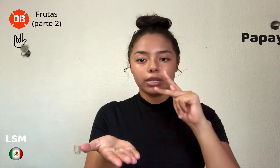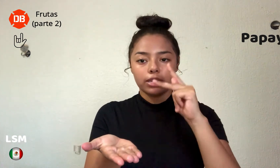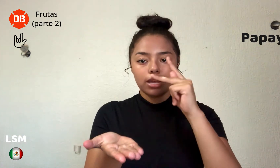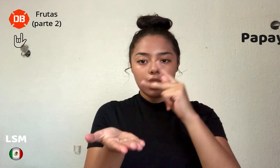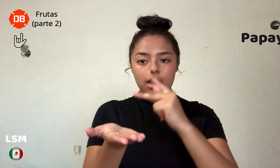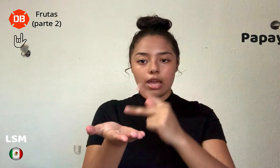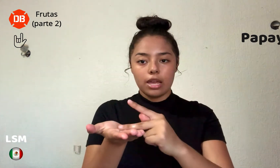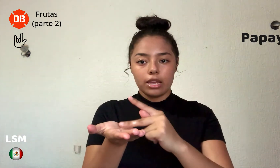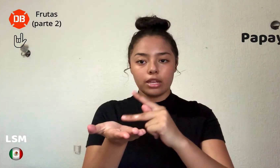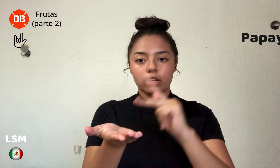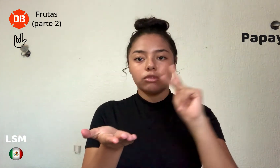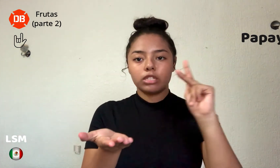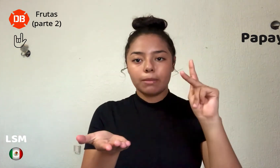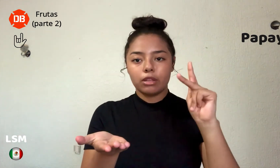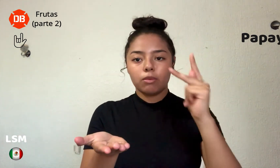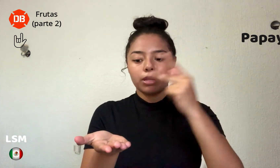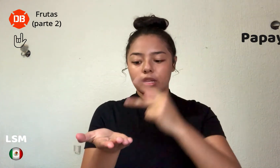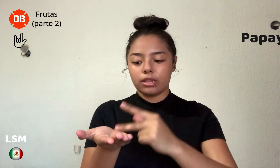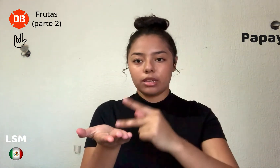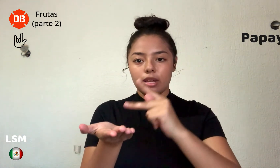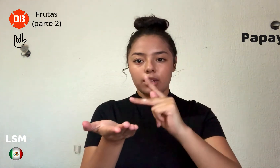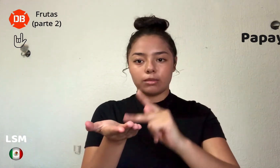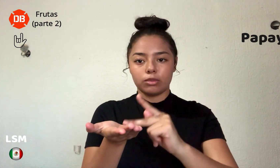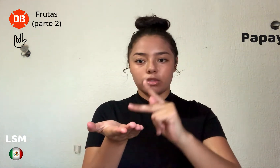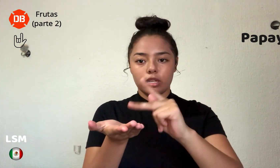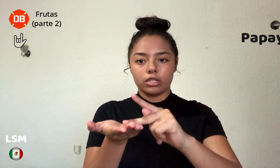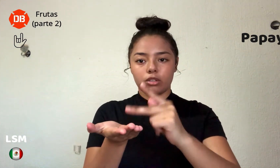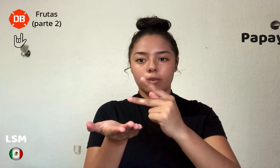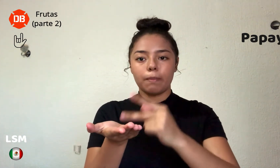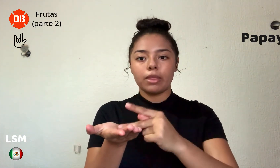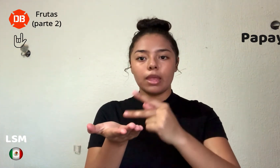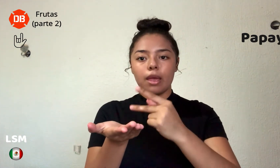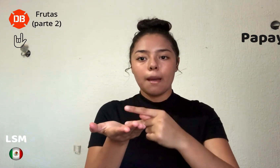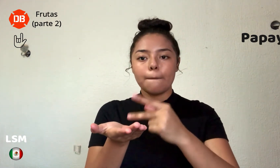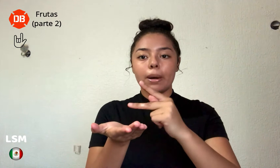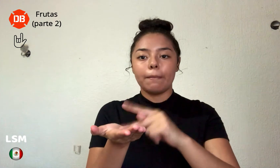base y con nuestra mano dominante hacemos esto, papaya.